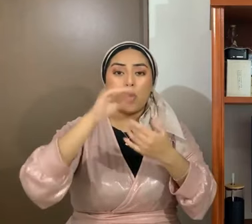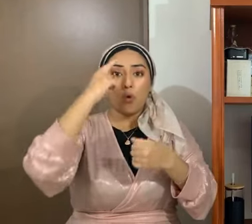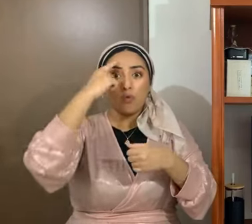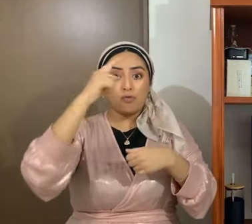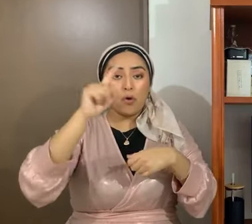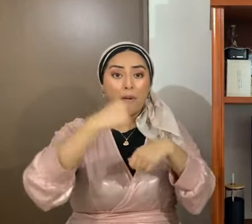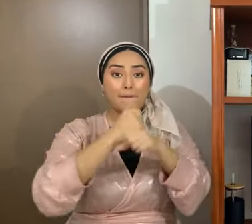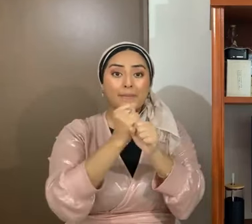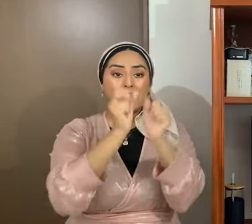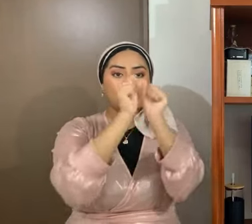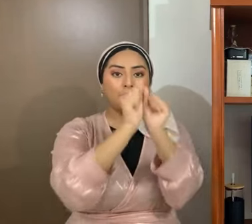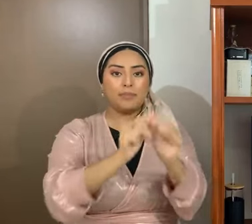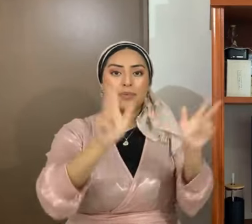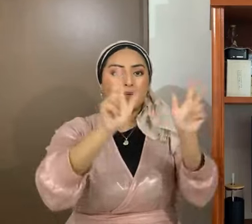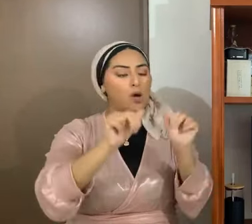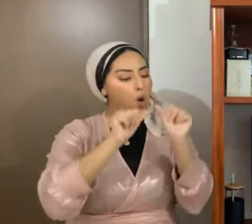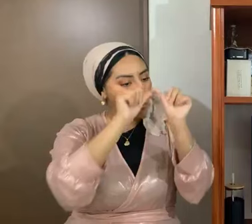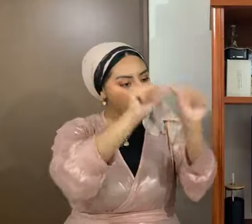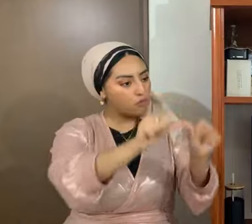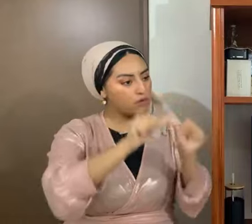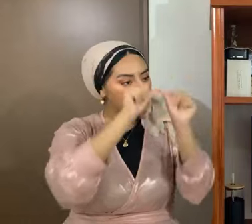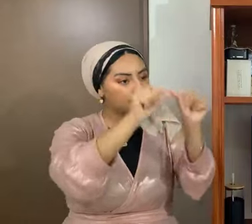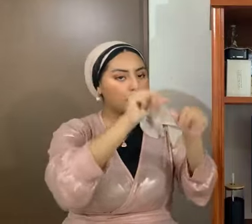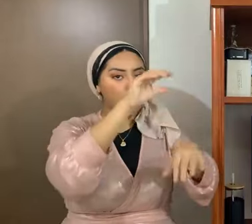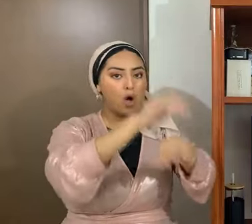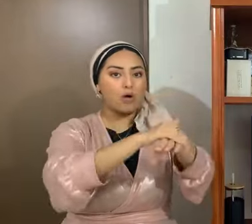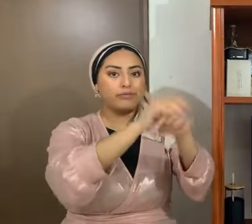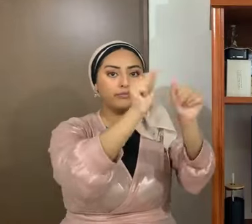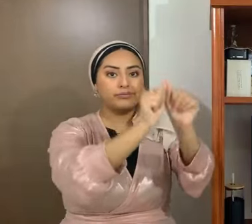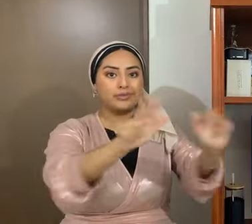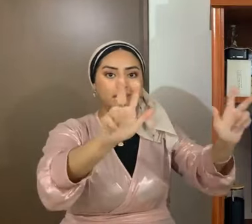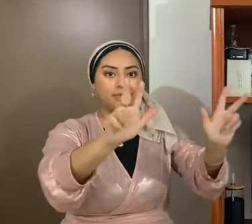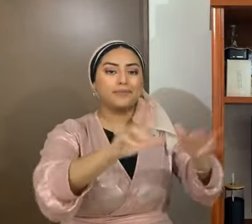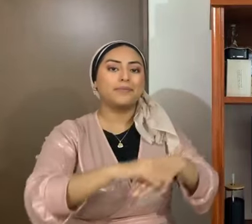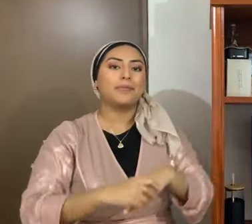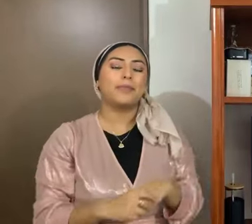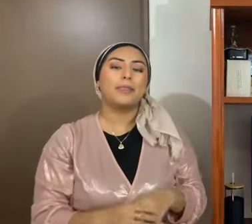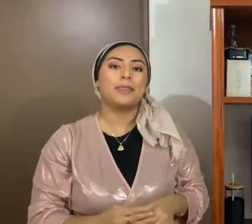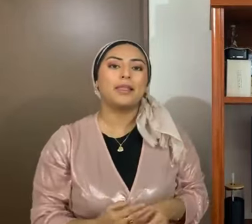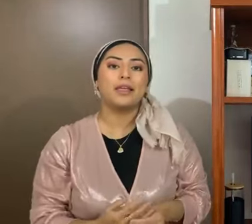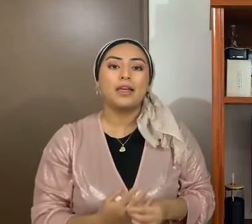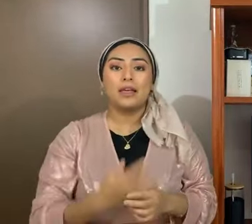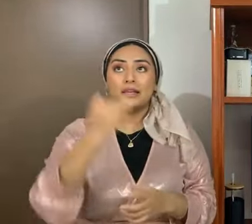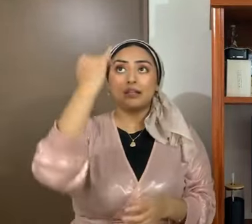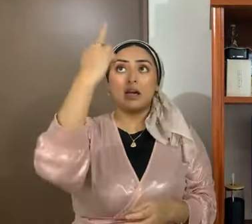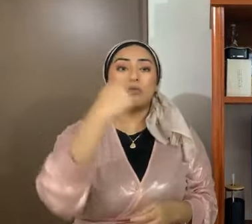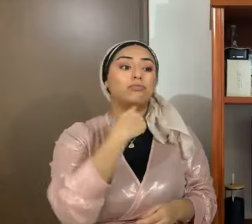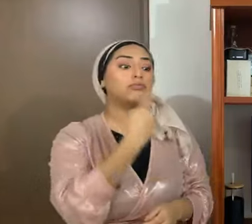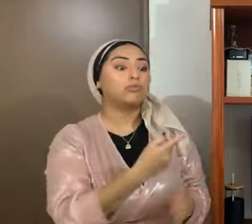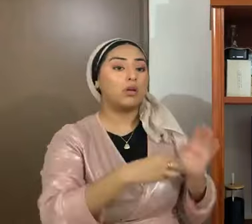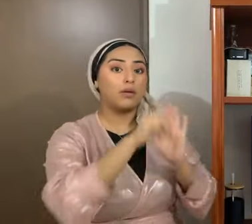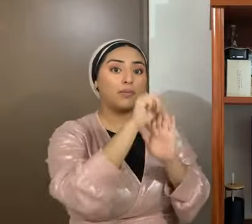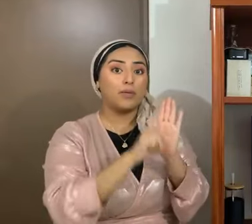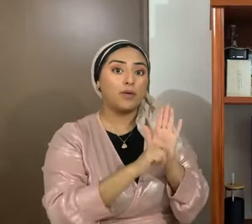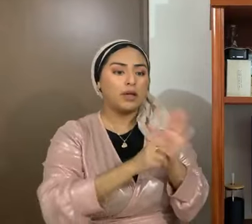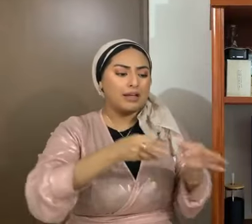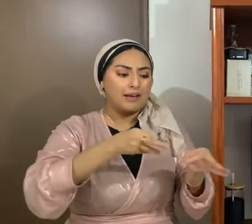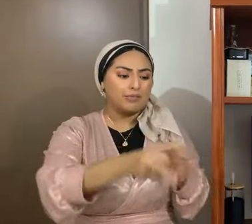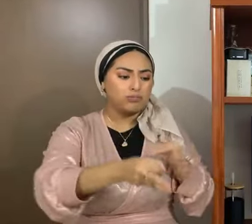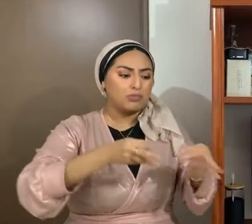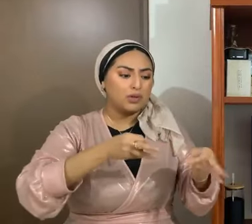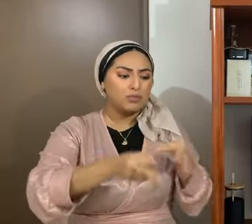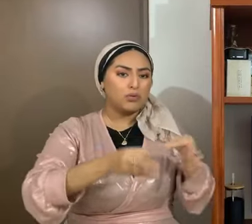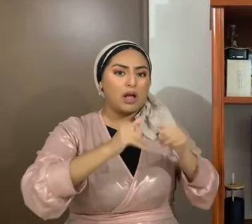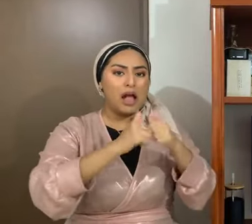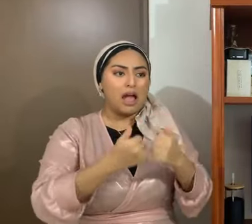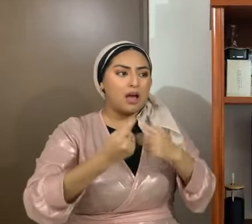para hacer continuamente las lámparas. Entonces aquí Yahweh está diciendo a Moisés todo lo que se tenía